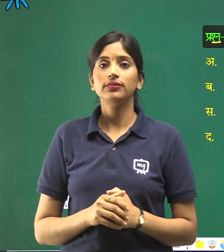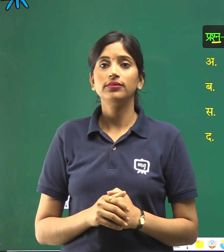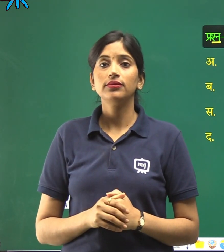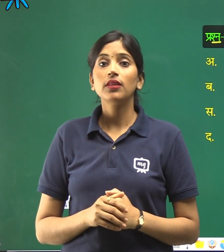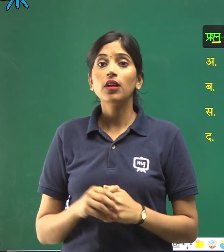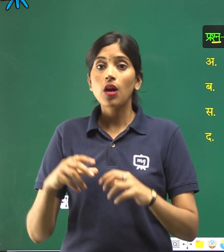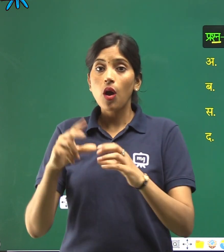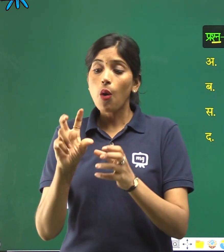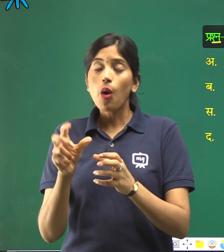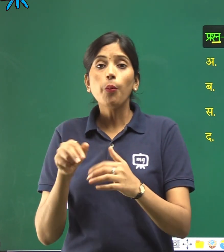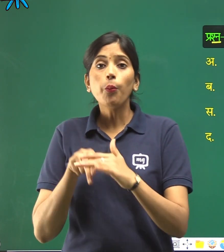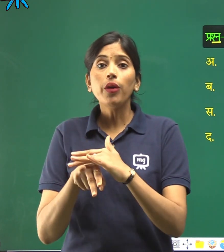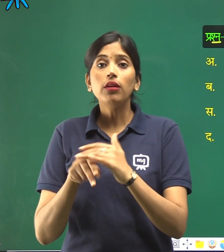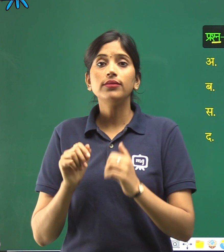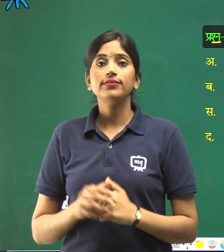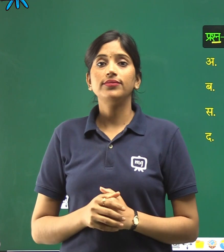बिल,